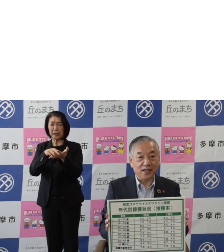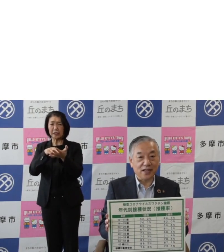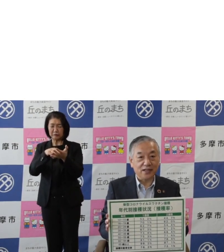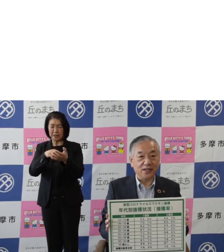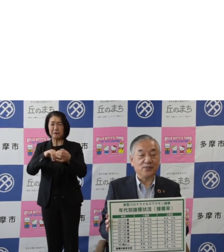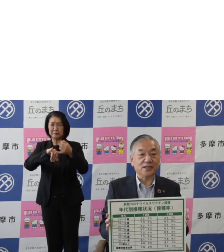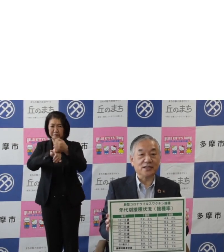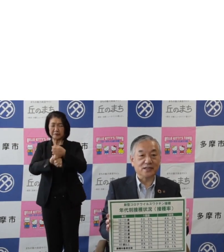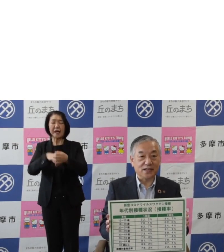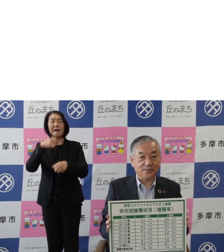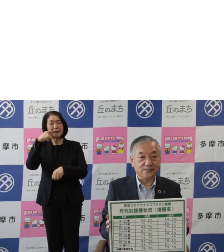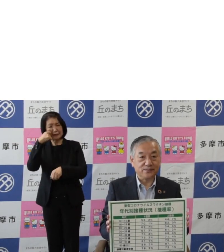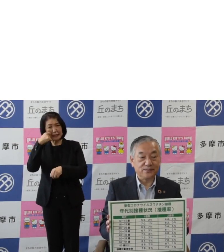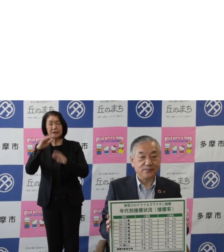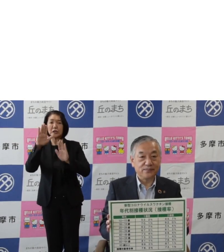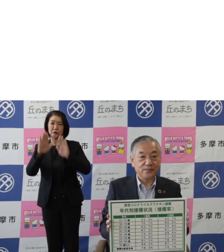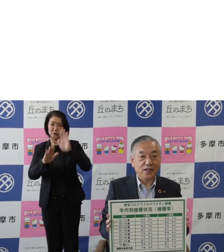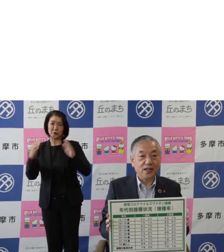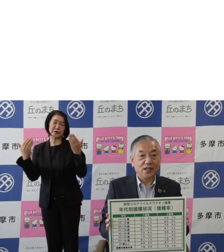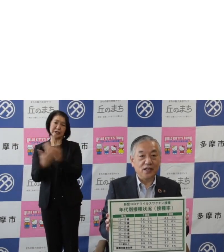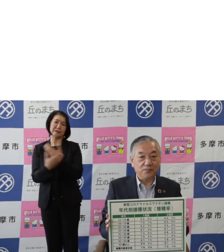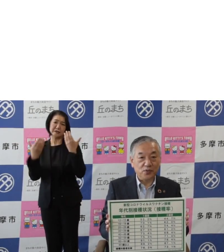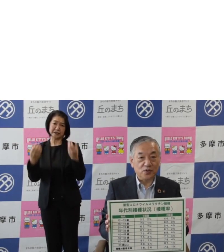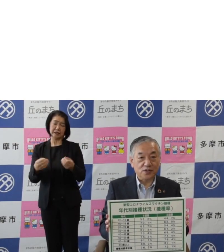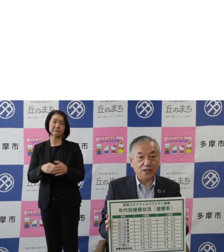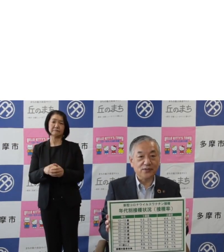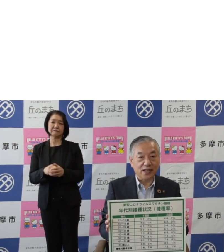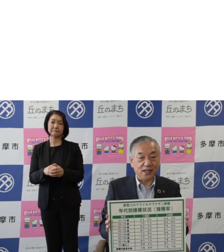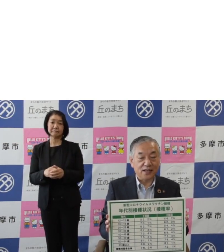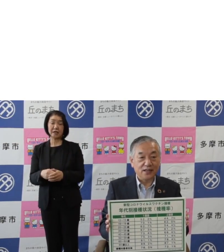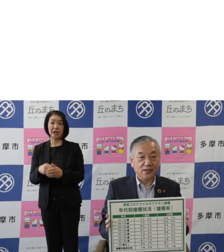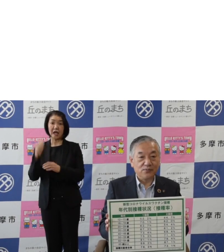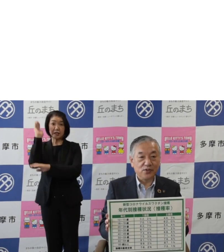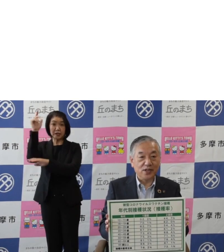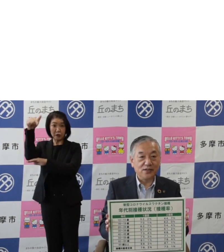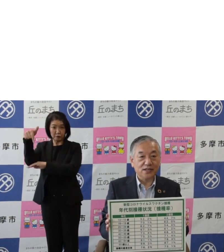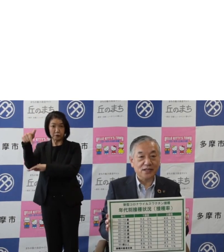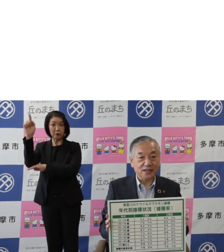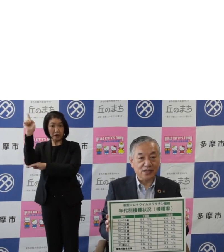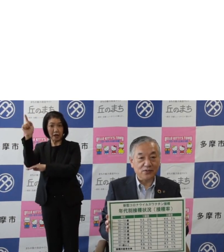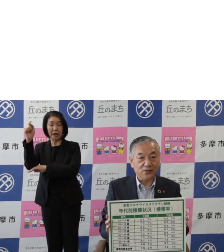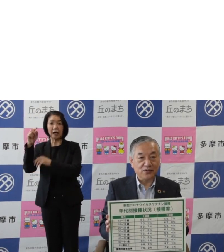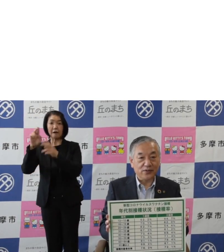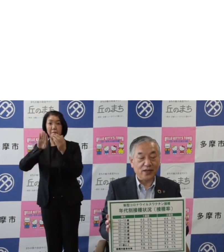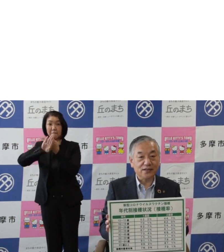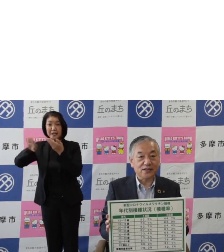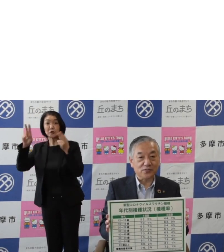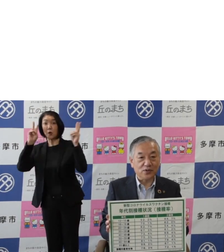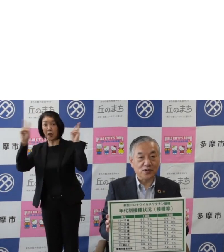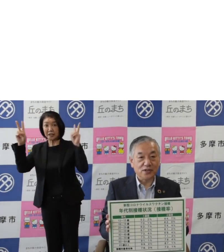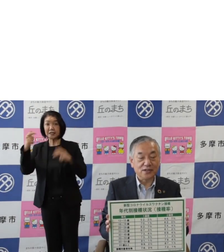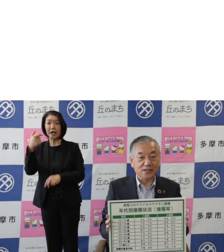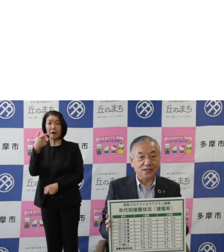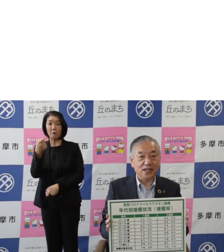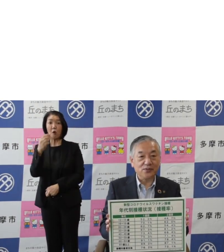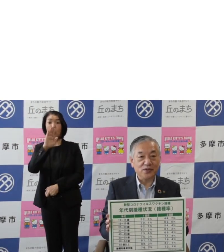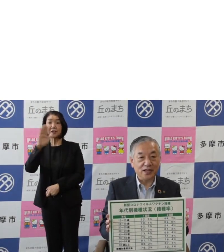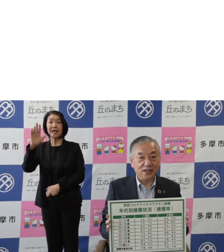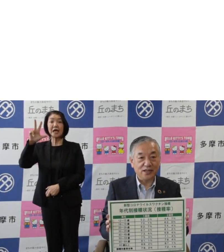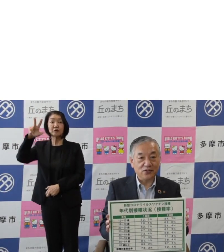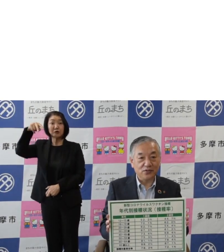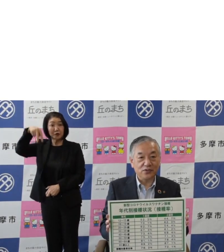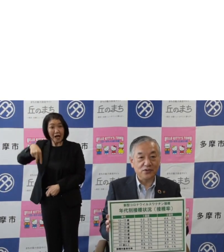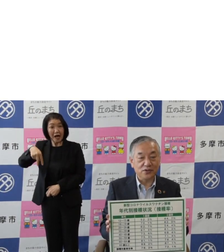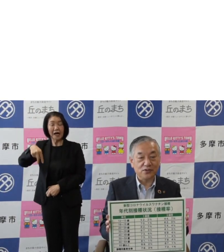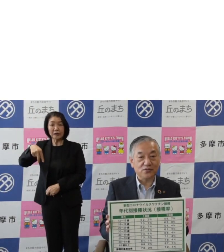受付ができませんでした。一方、政府からモデルナ社製のワクチンを自治体向